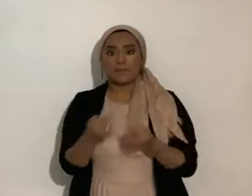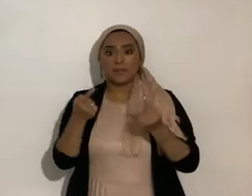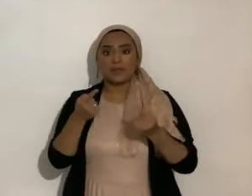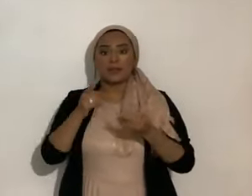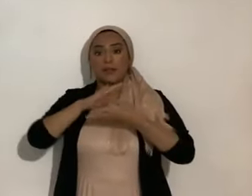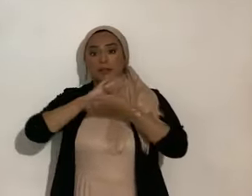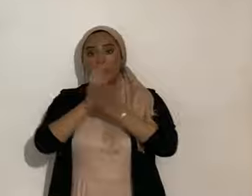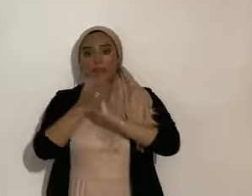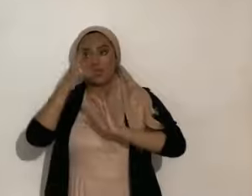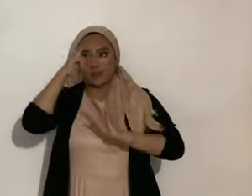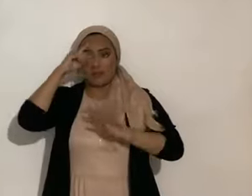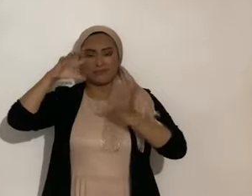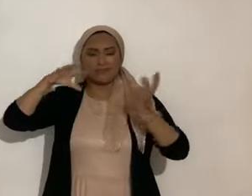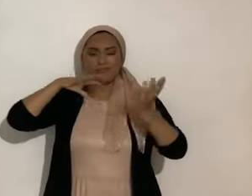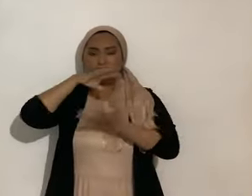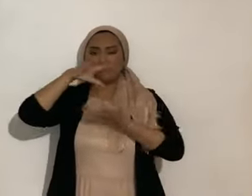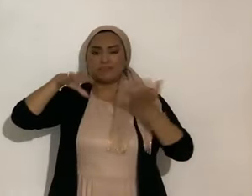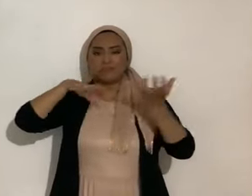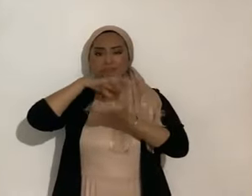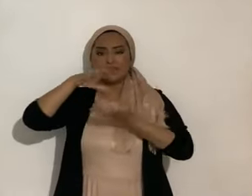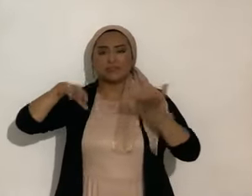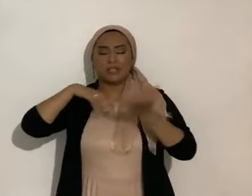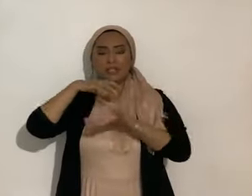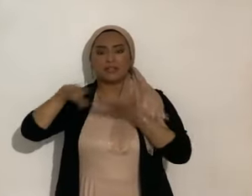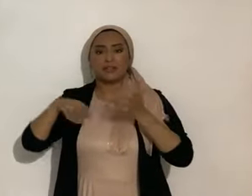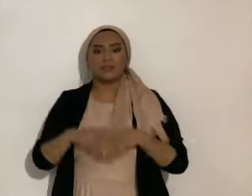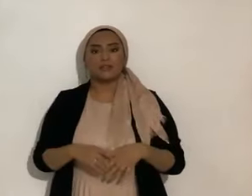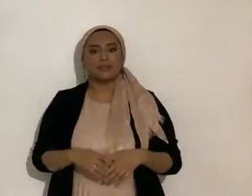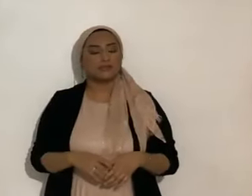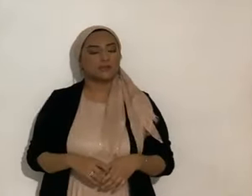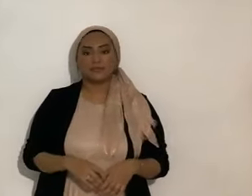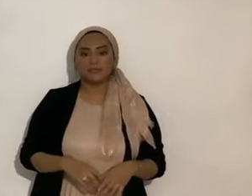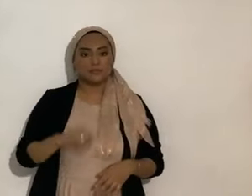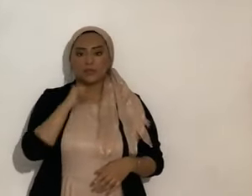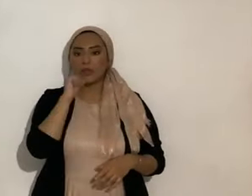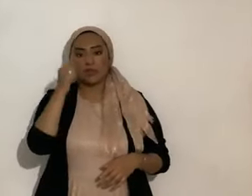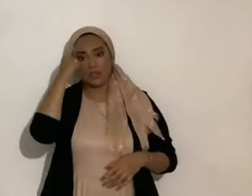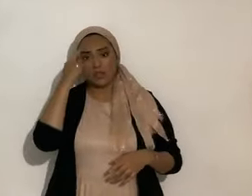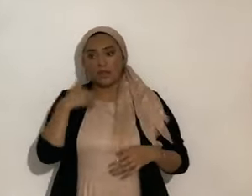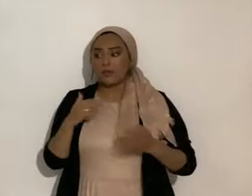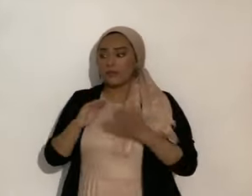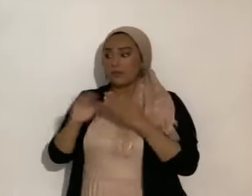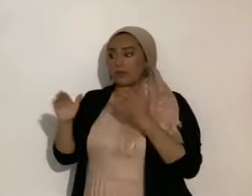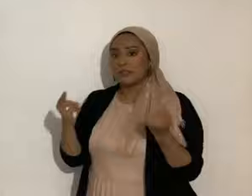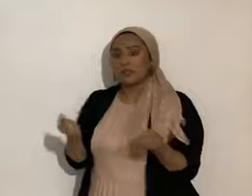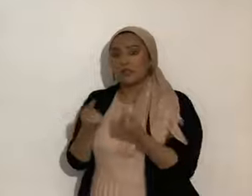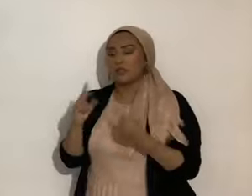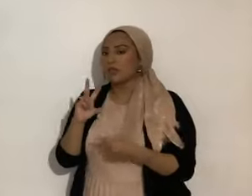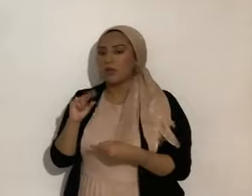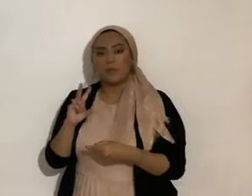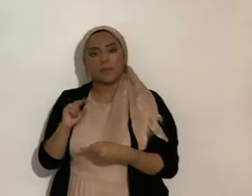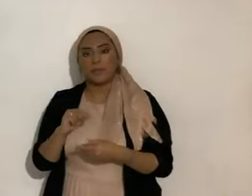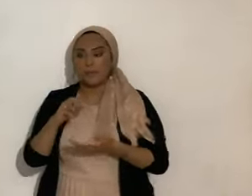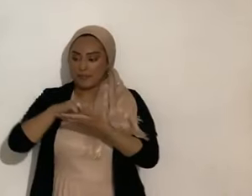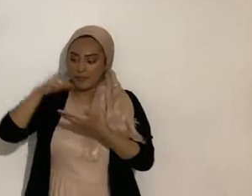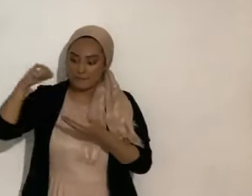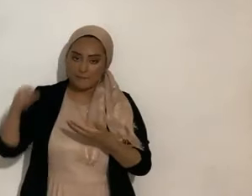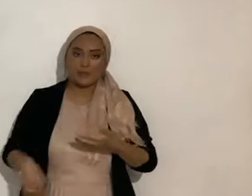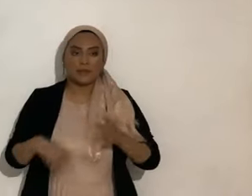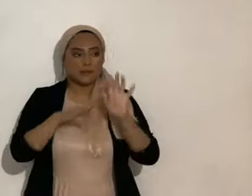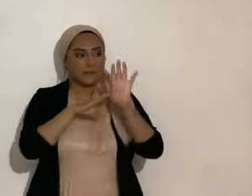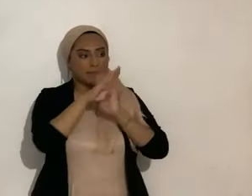profano produce confusión, pecado. Entonces no justifiques los pecados y vas a salir adelante. Tú que